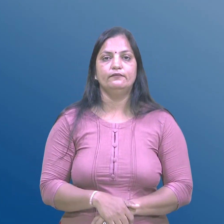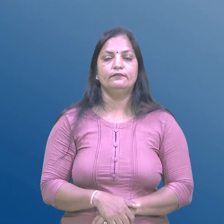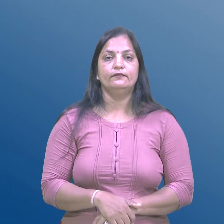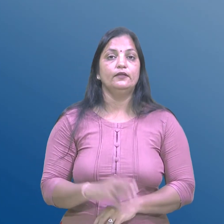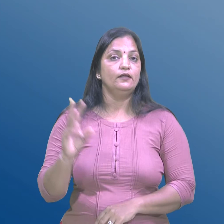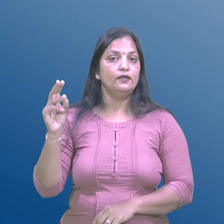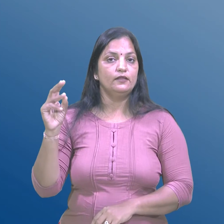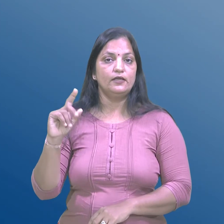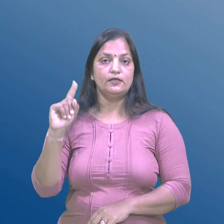ત્રીજાનું પહેલું,